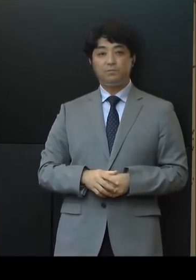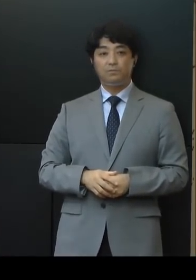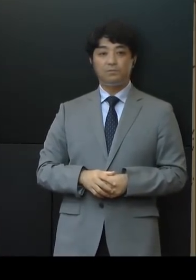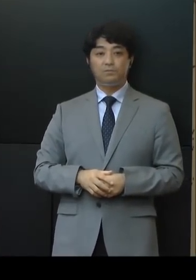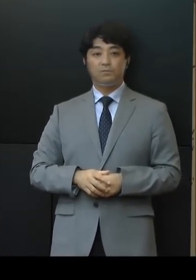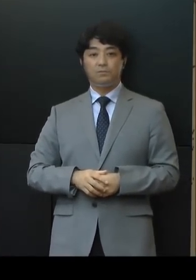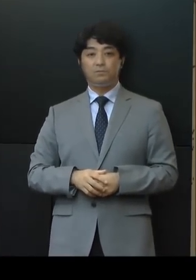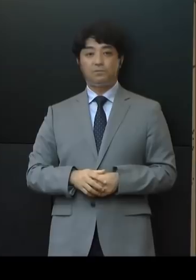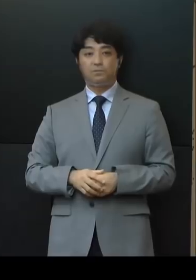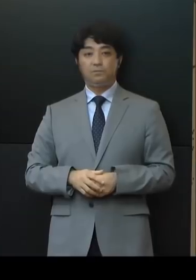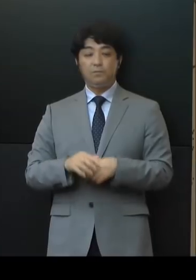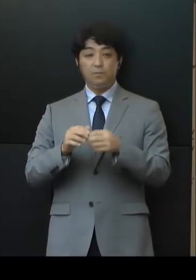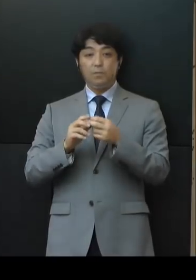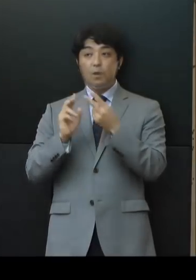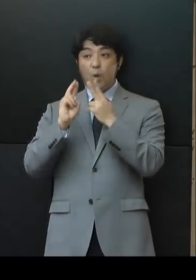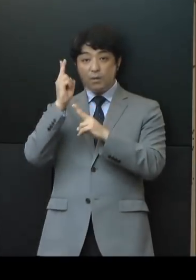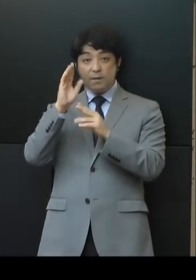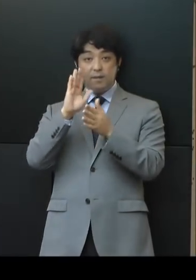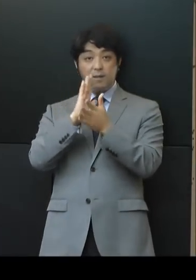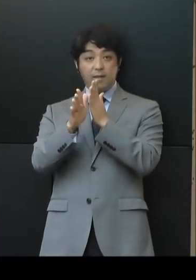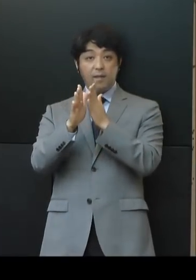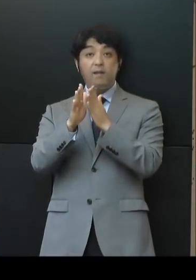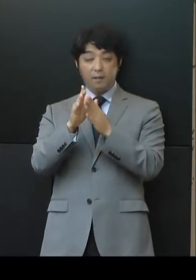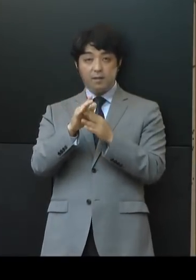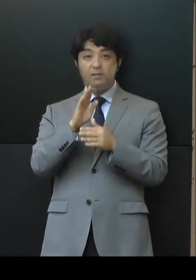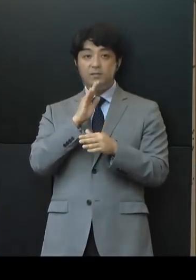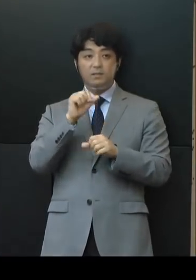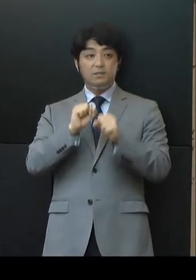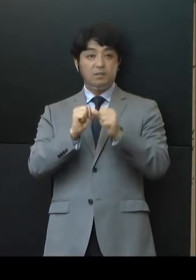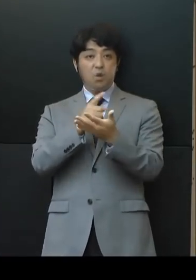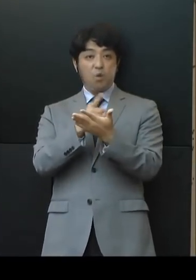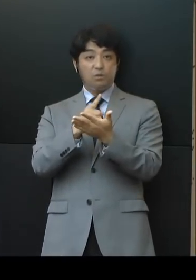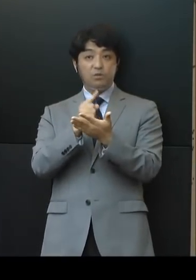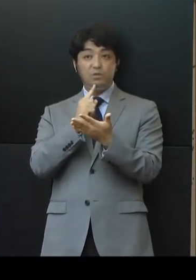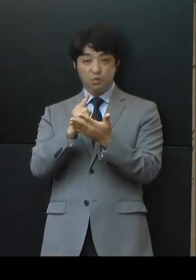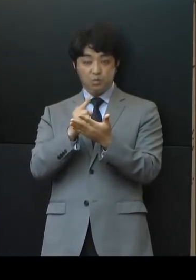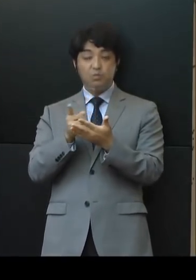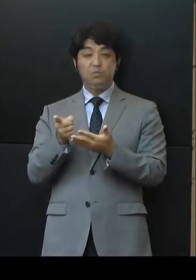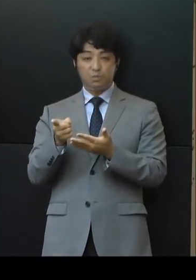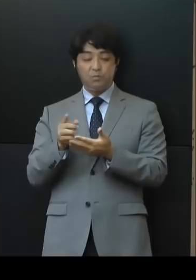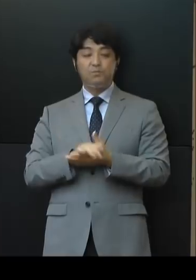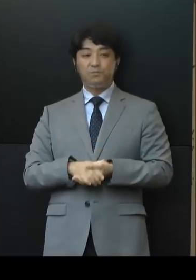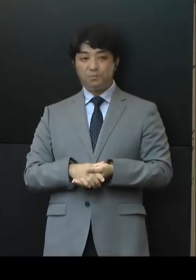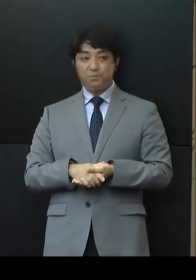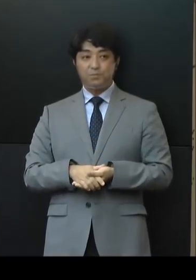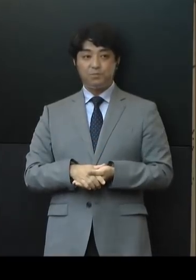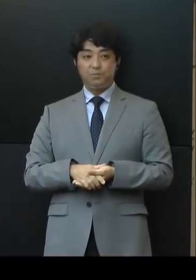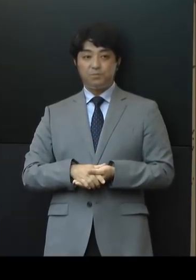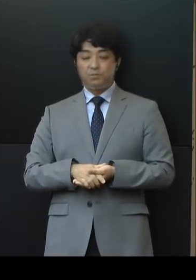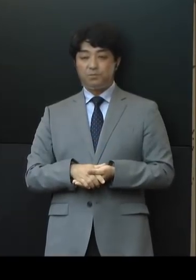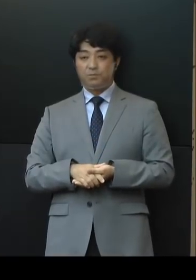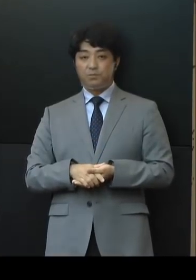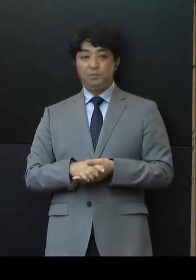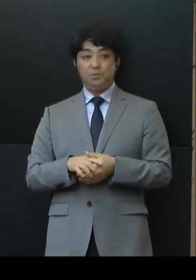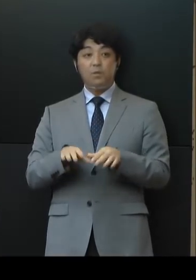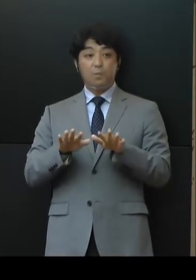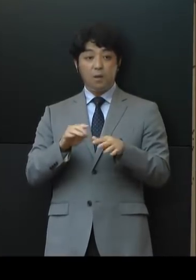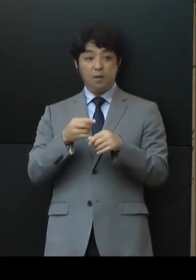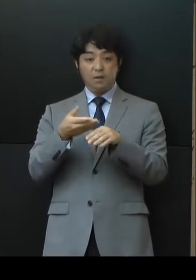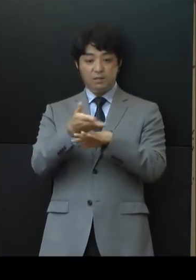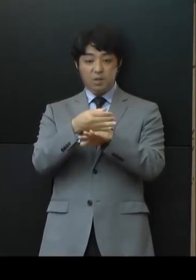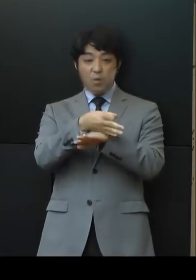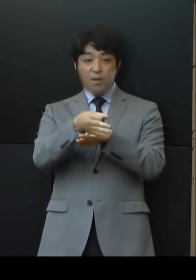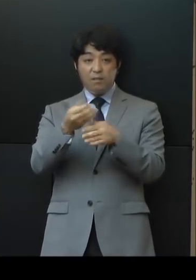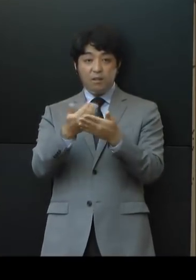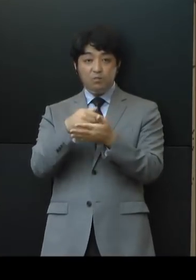はい、沖縄県の実施方針を地域の実情に応じた点はどこかということでございますが、本県は離島県で